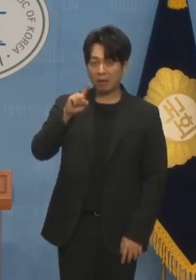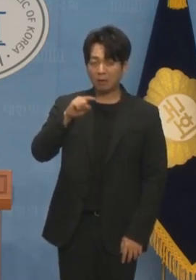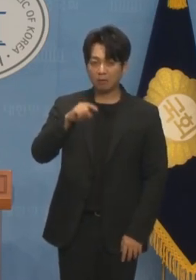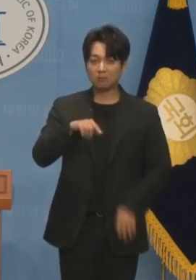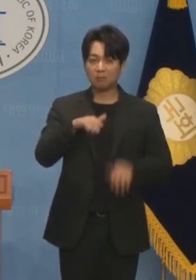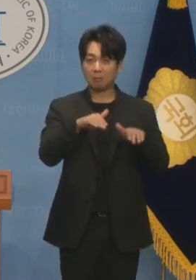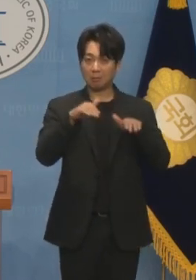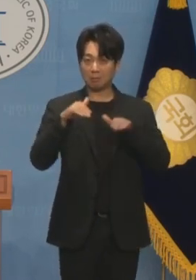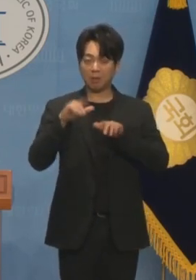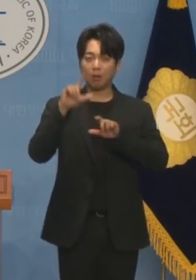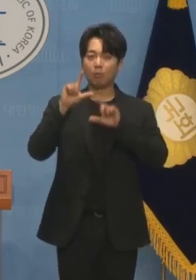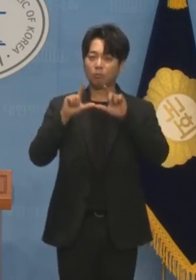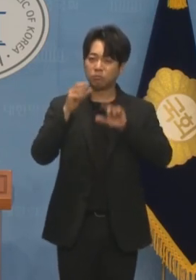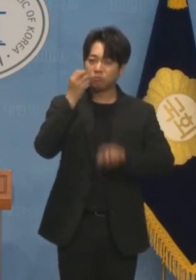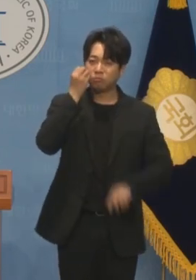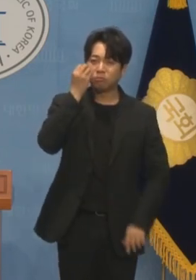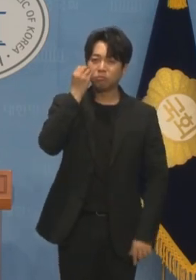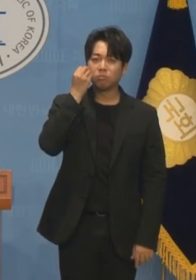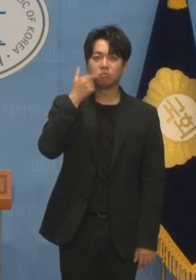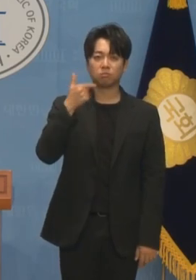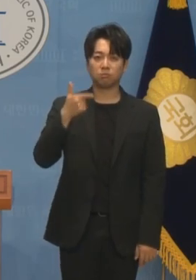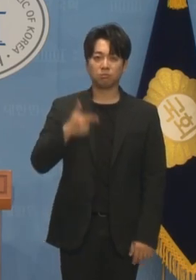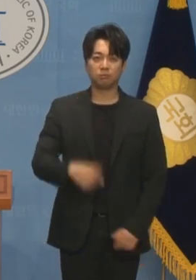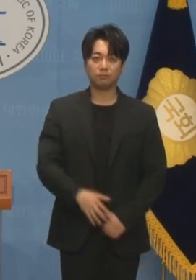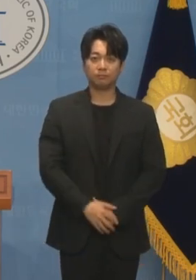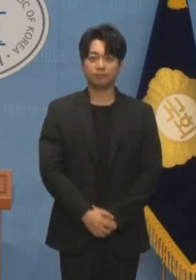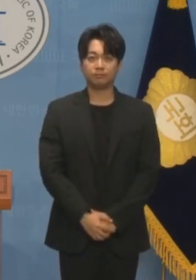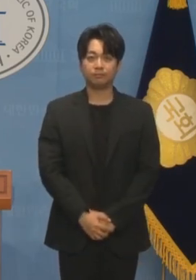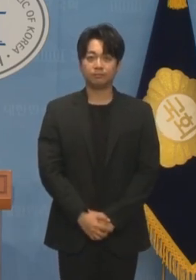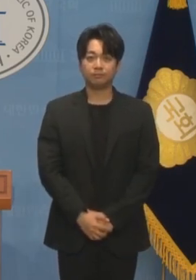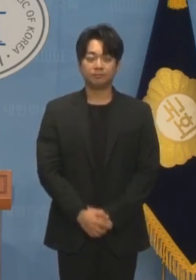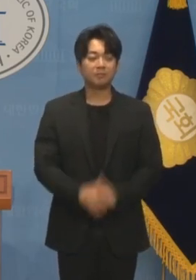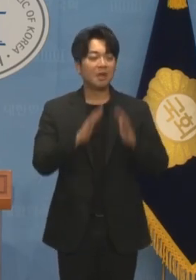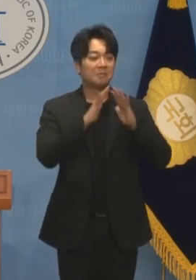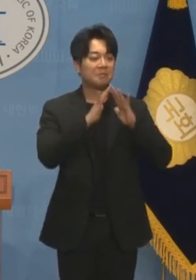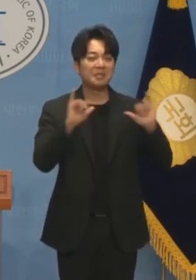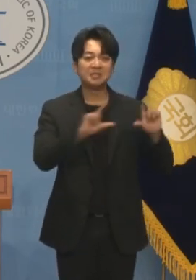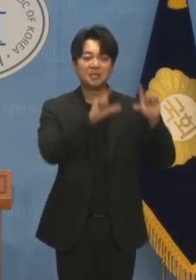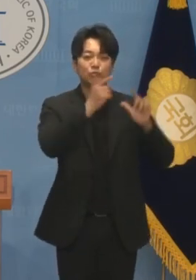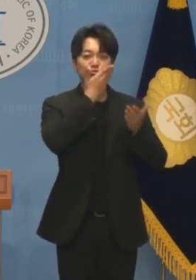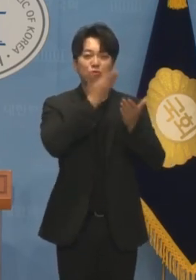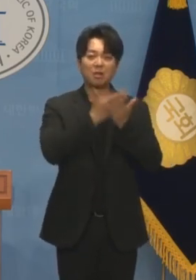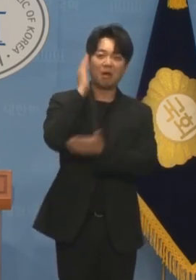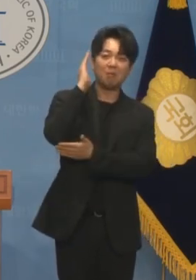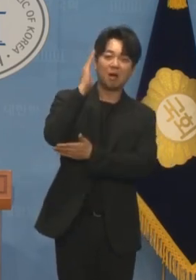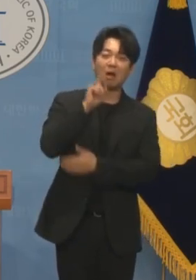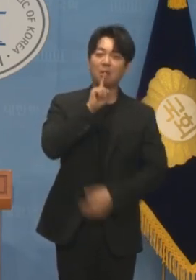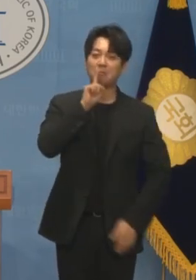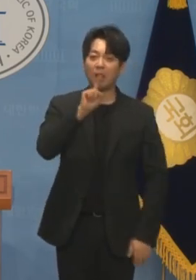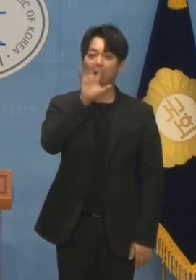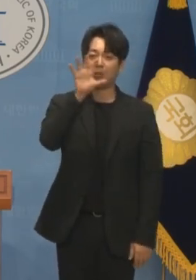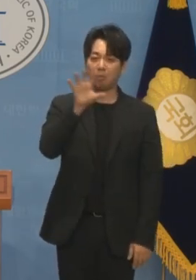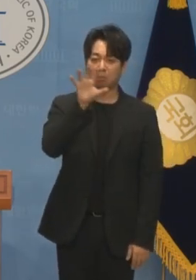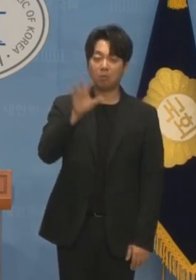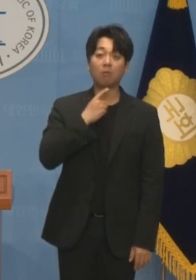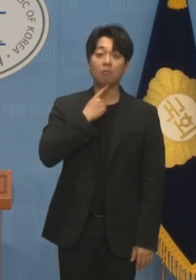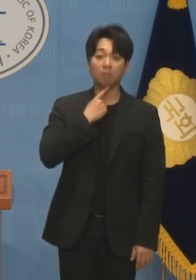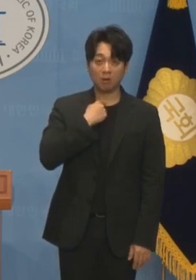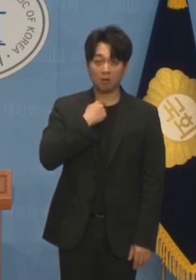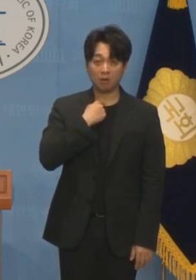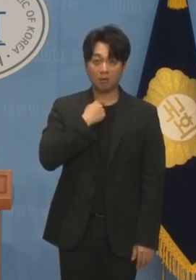어안이 벙벙합니다 입으로 그렇게나 민생 민생 하면서 안전문제 해결하겠다는